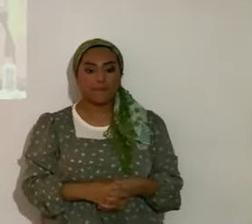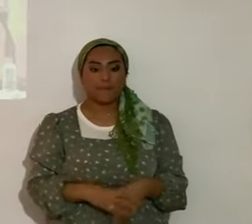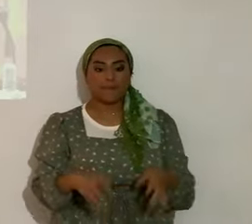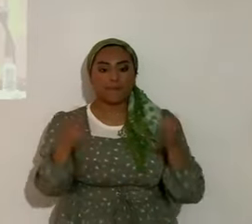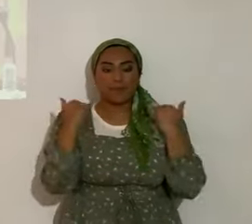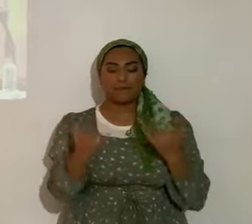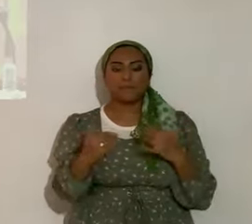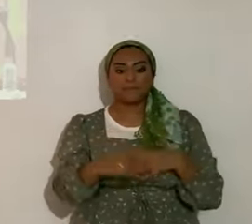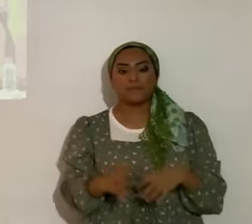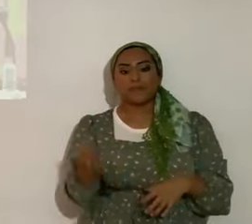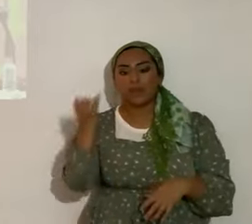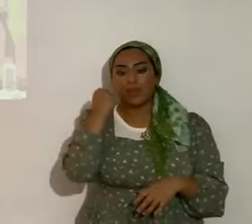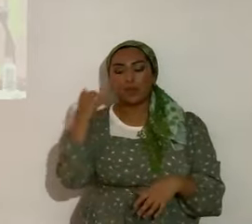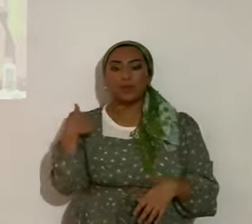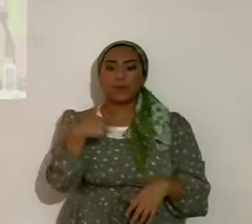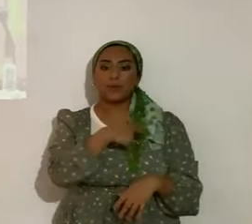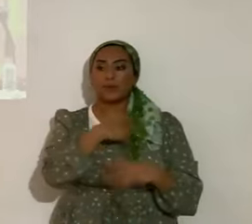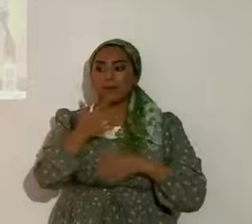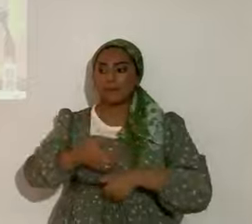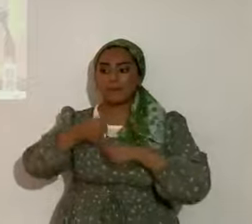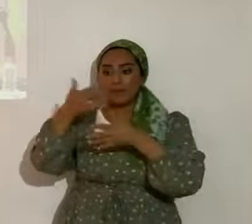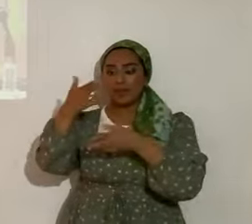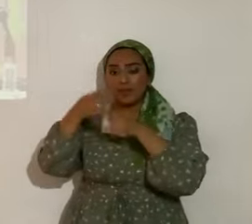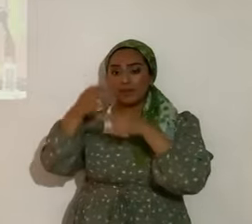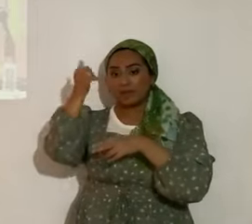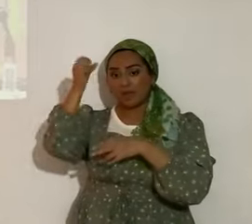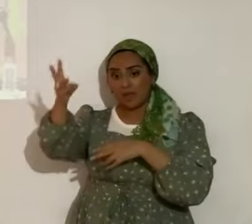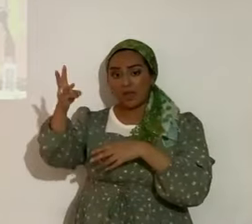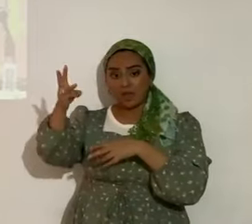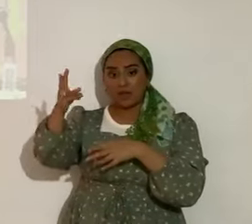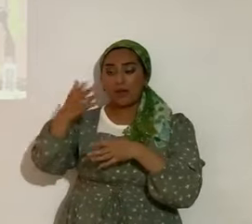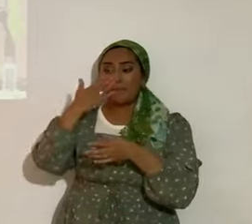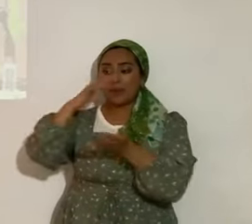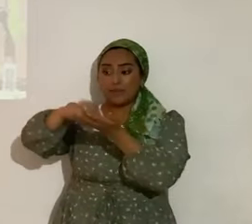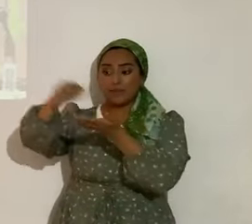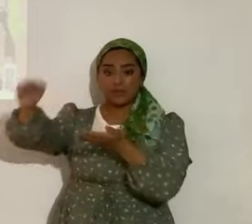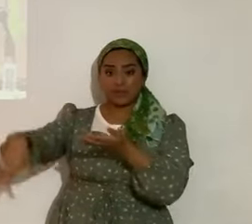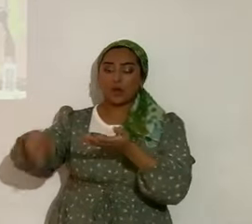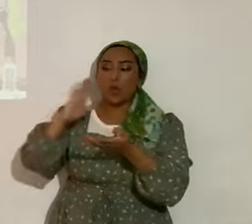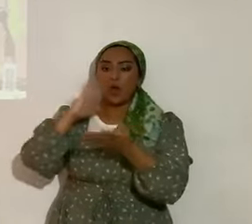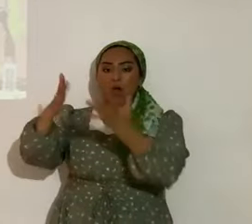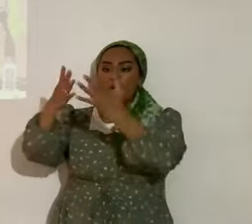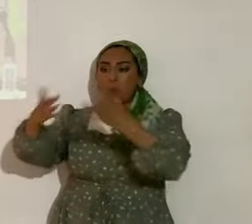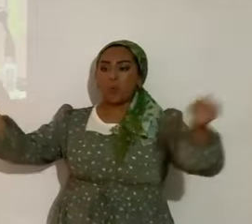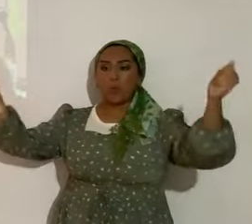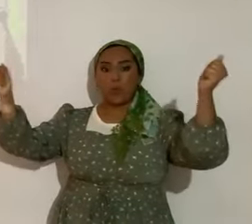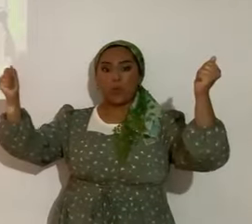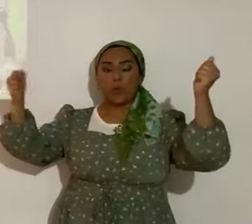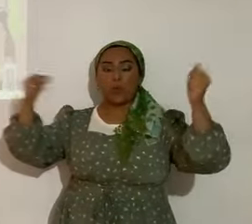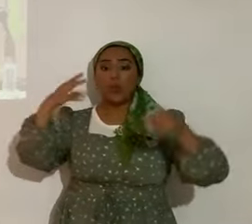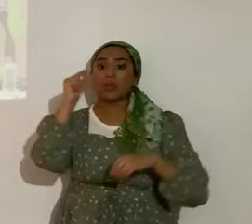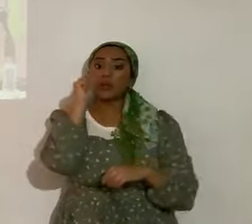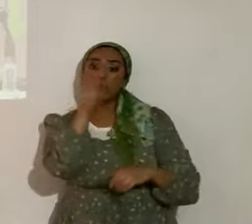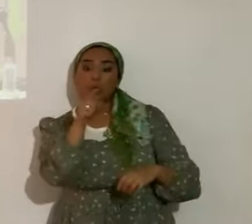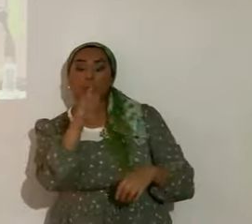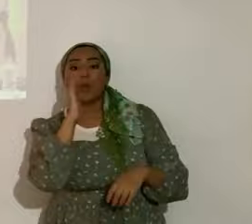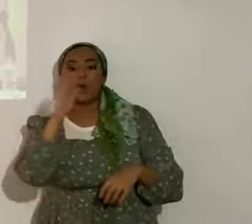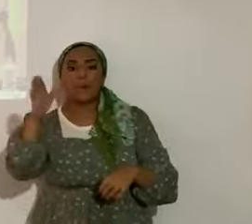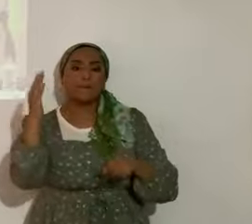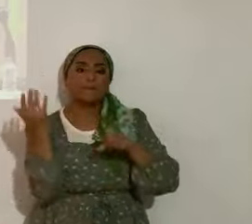Ahora, si nosotros confesamos en el nombre de Yahshua que no lo logrará, el mal desaparecerá y tú